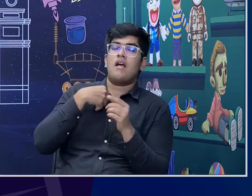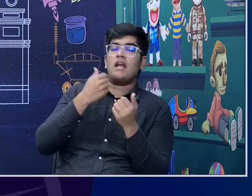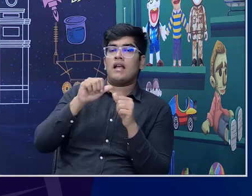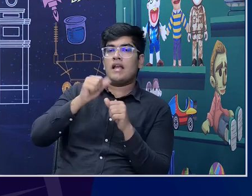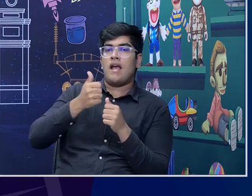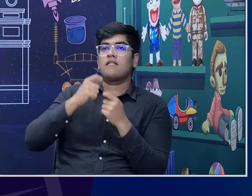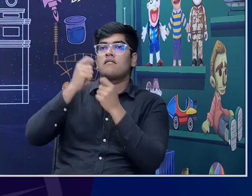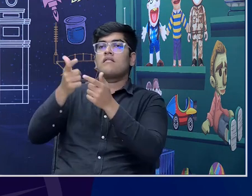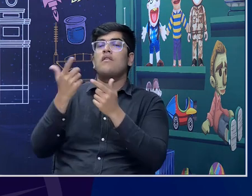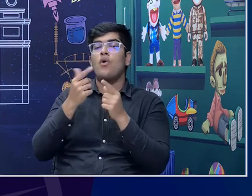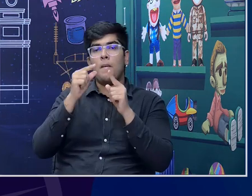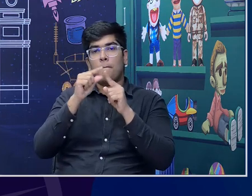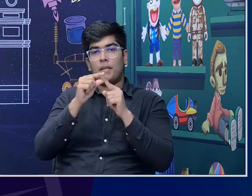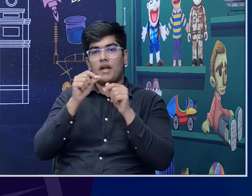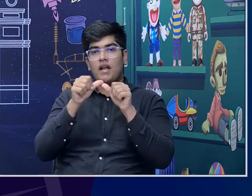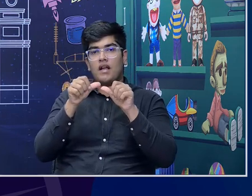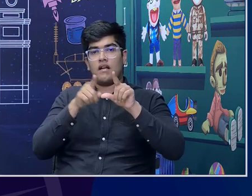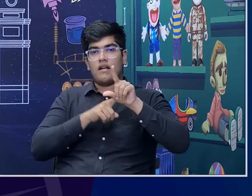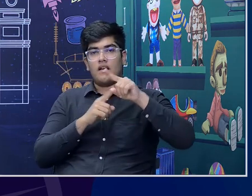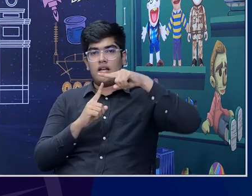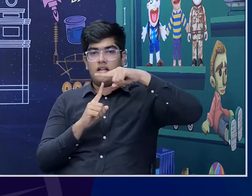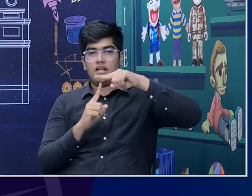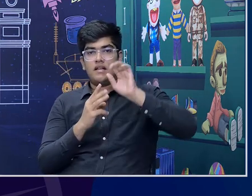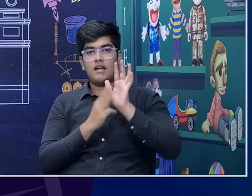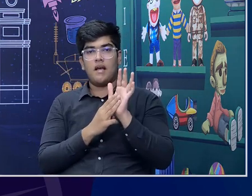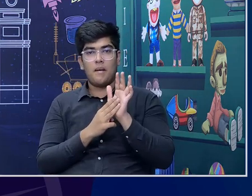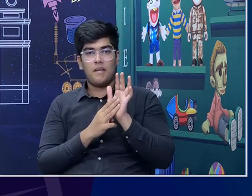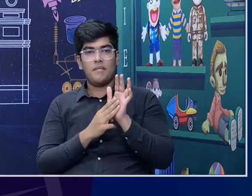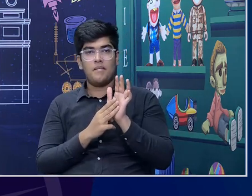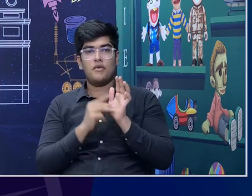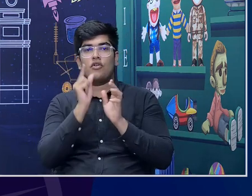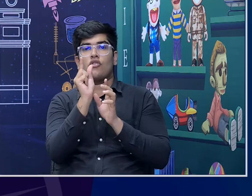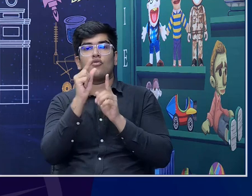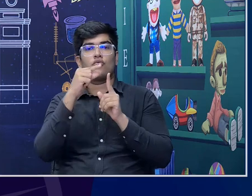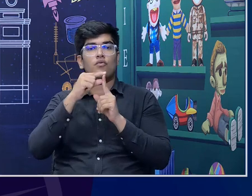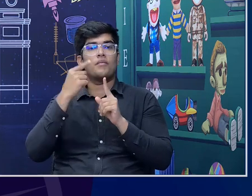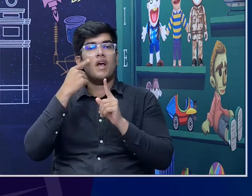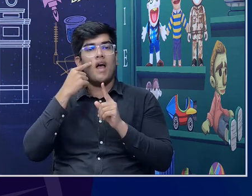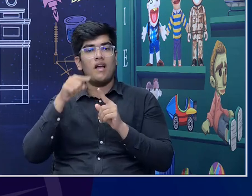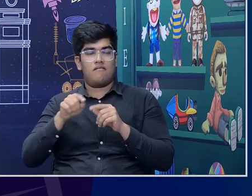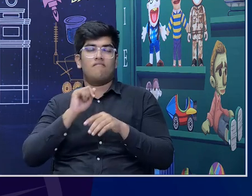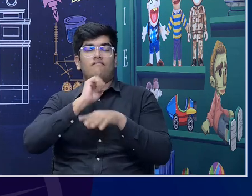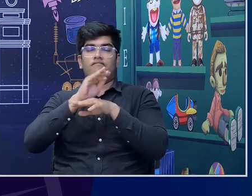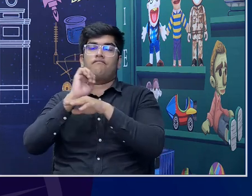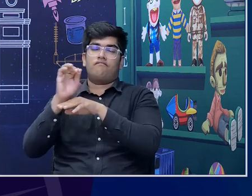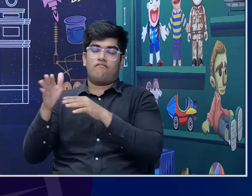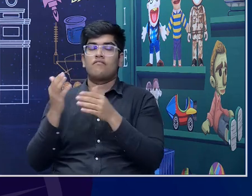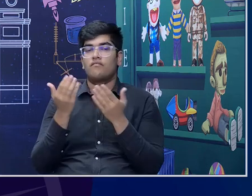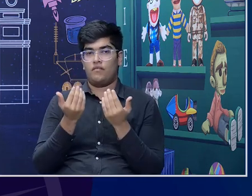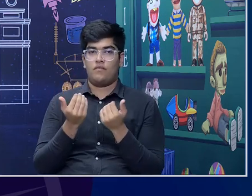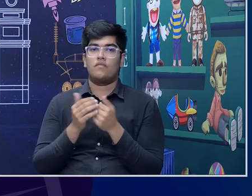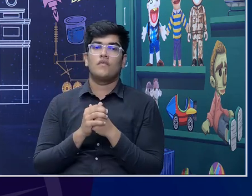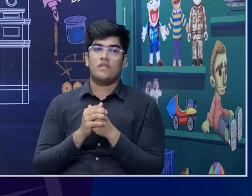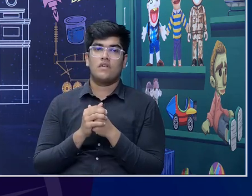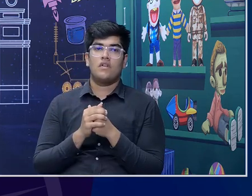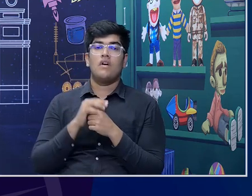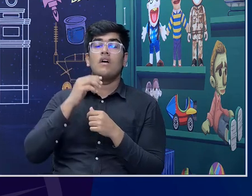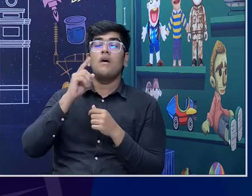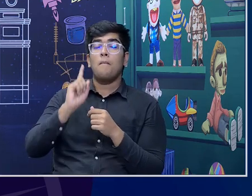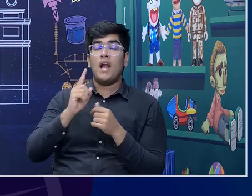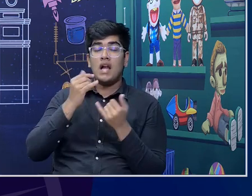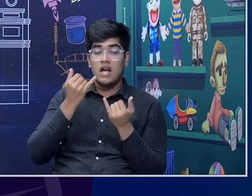भी काम करते हैं, तो डाक सेवक जो काम करते थे, वो काम अभी भी करना पड़ता हैं उनको, क्योंकि गावों में अभी ये सुविधा